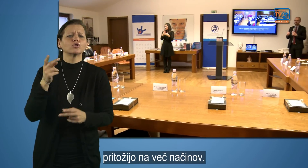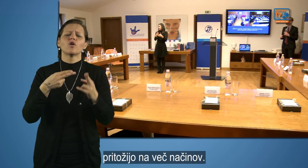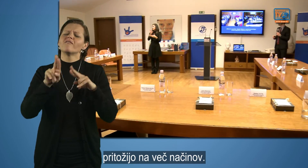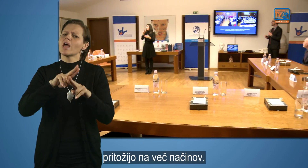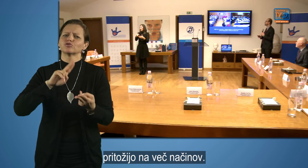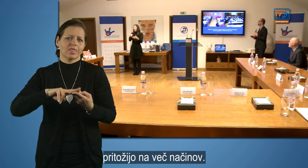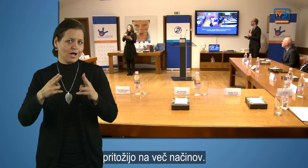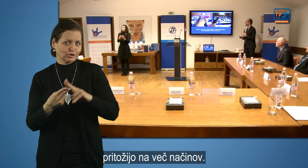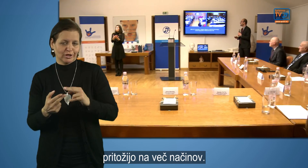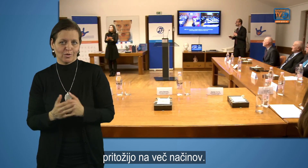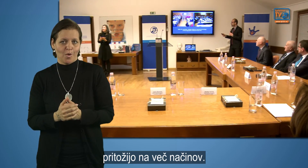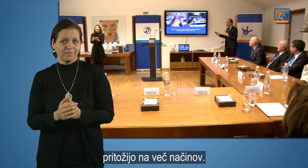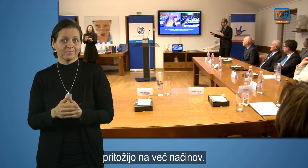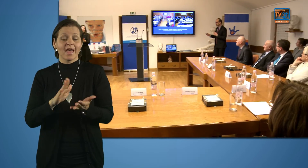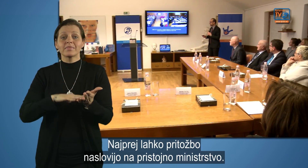več načinov.